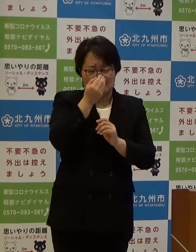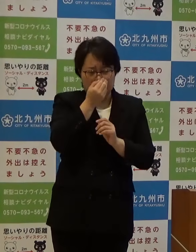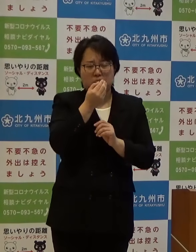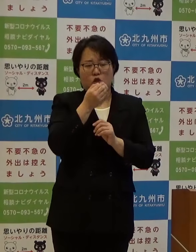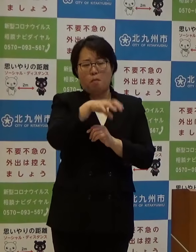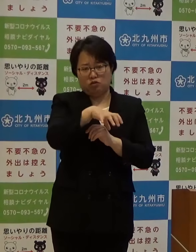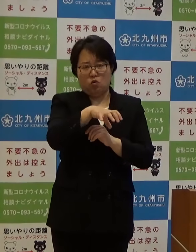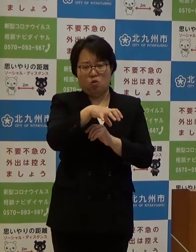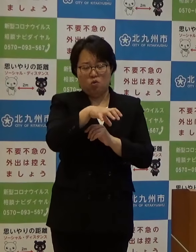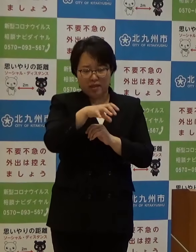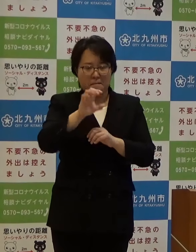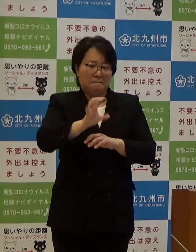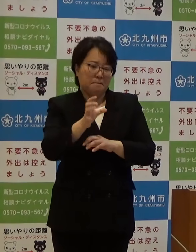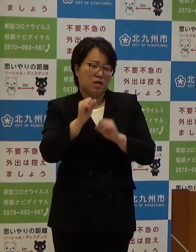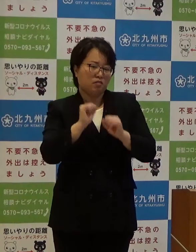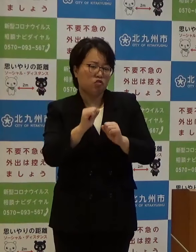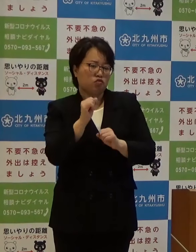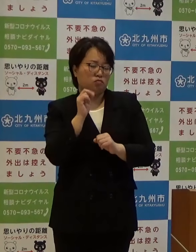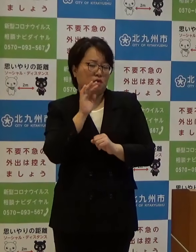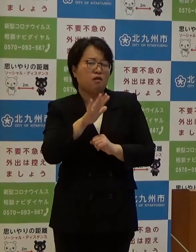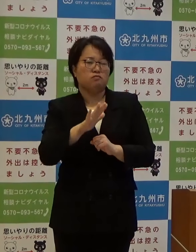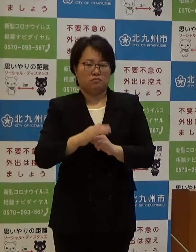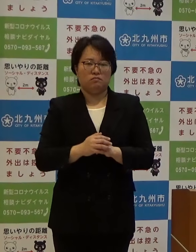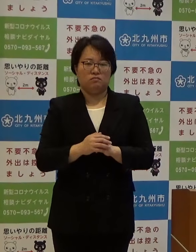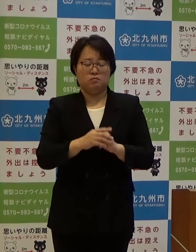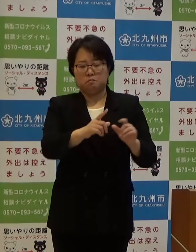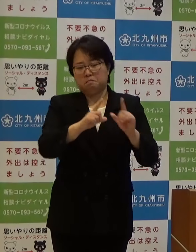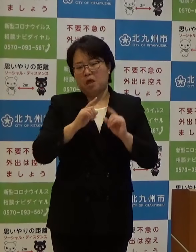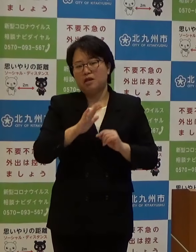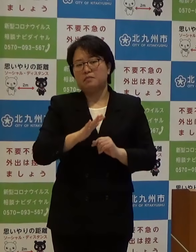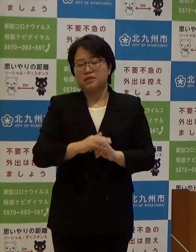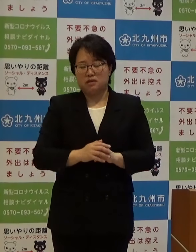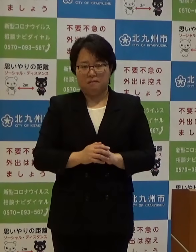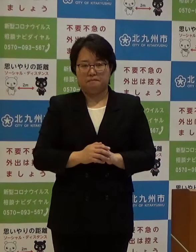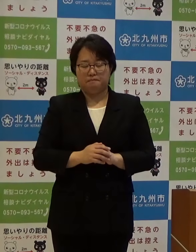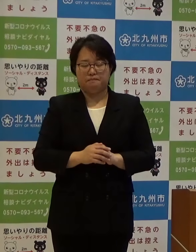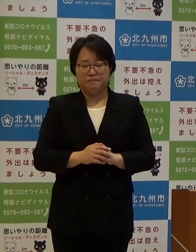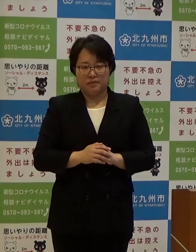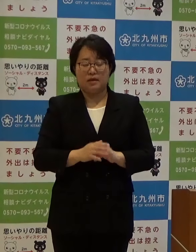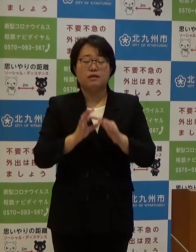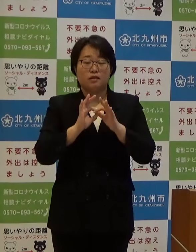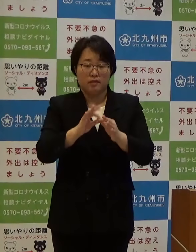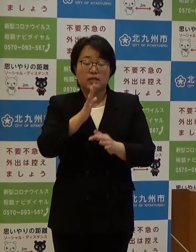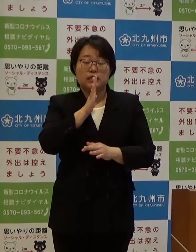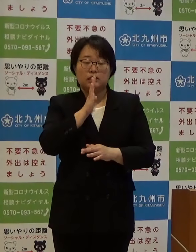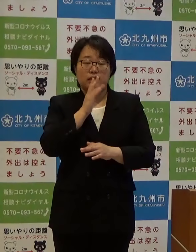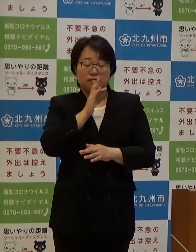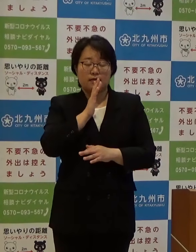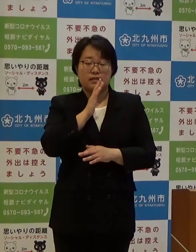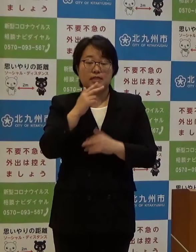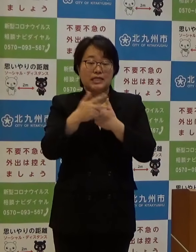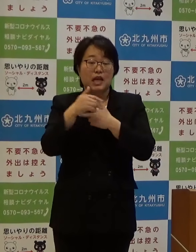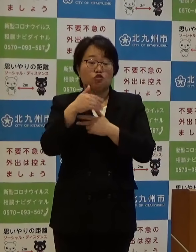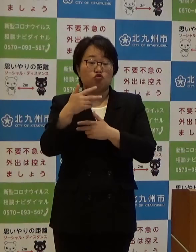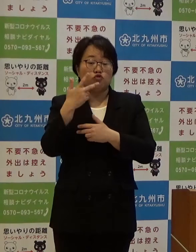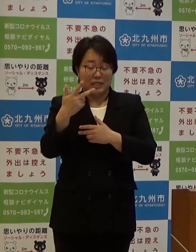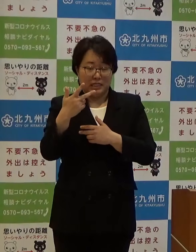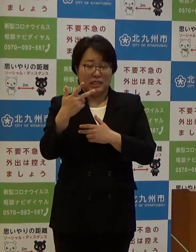。そこで、市としましても早速職員が例えば小倉